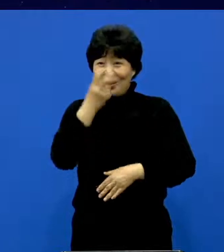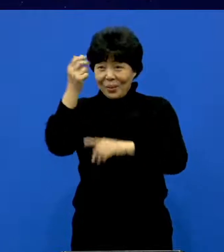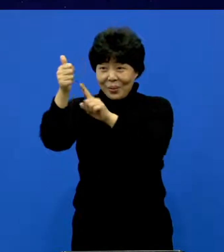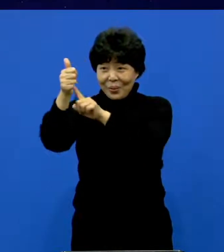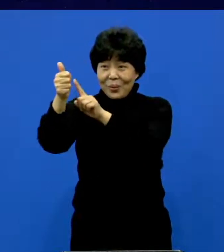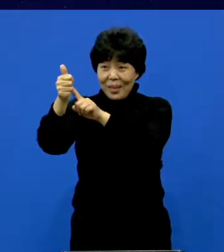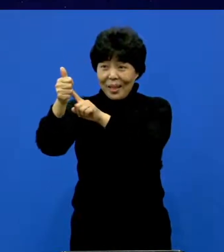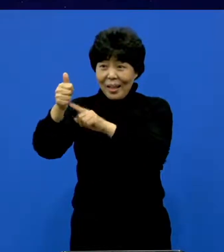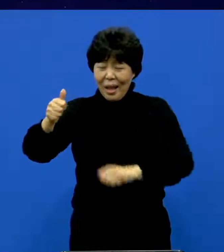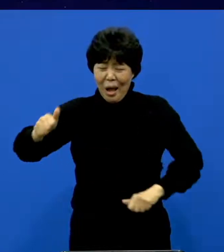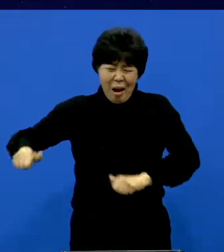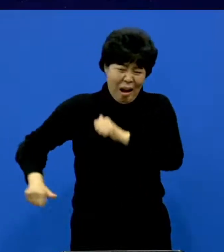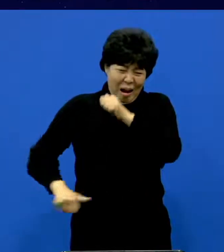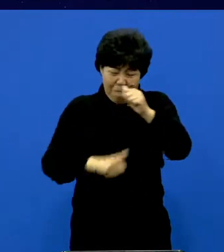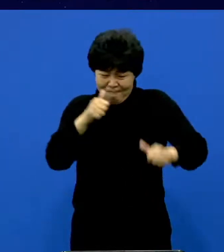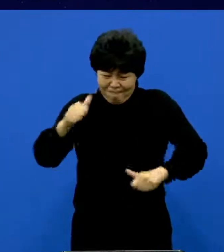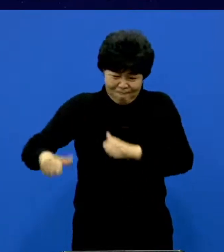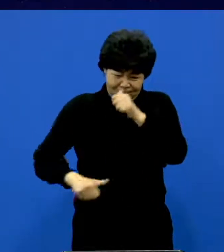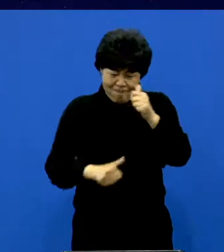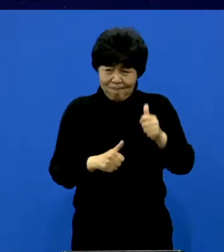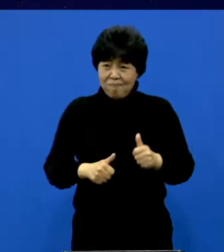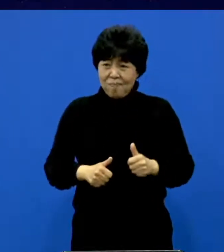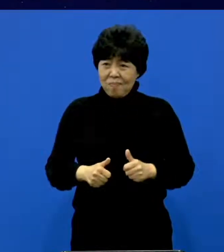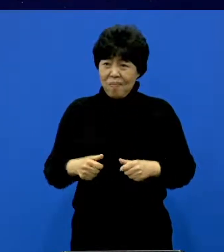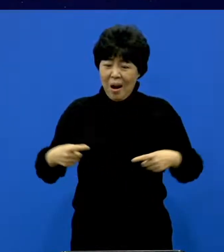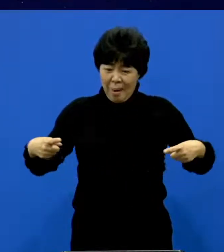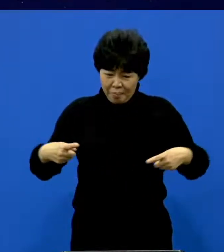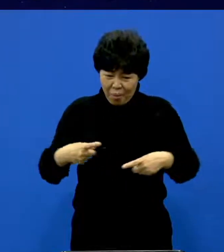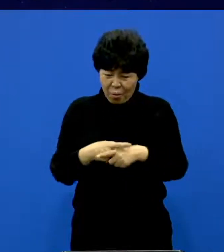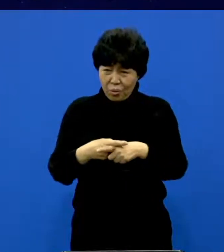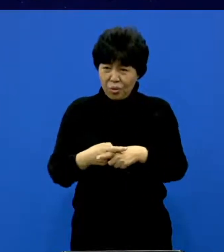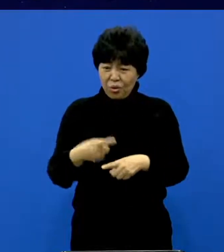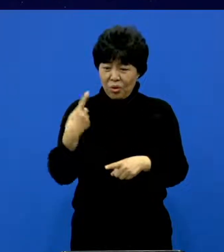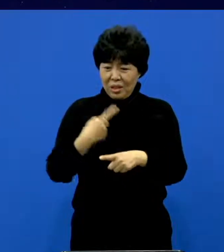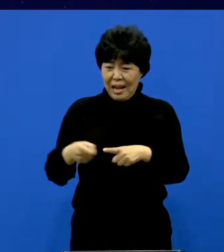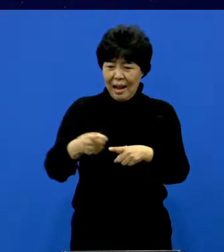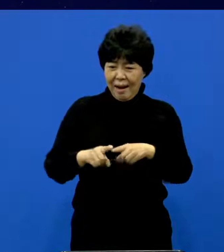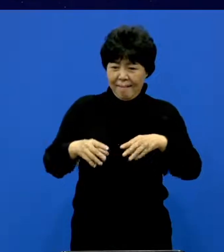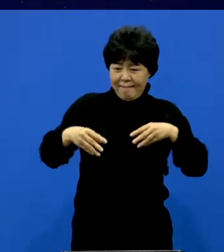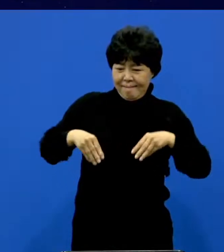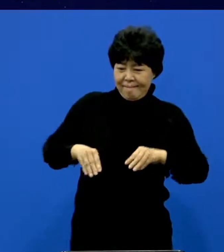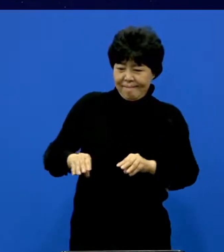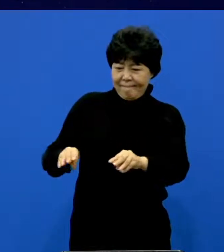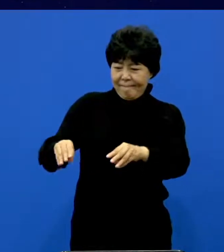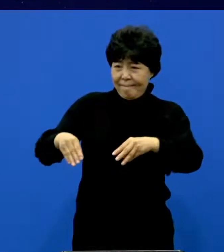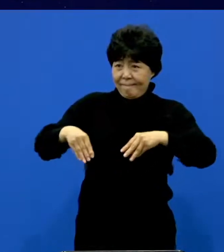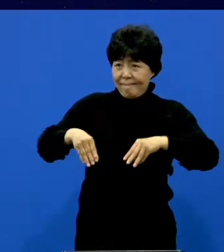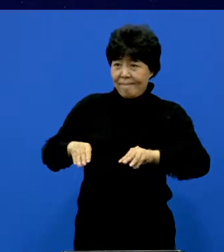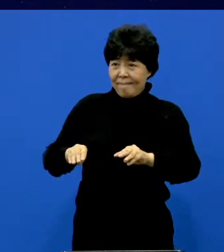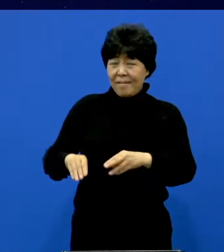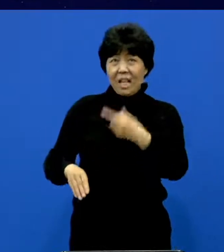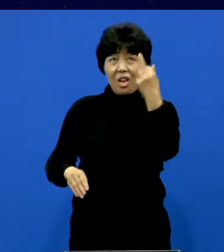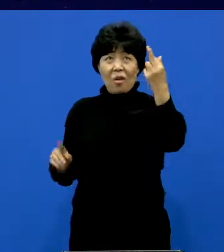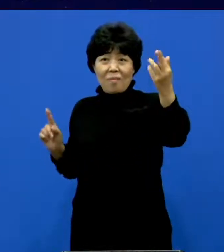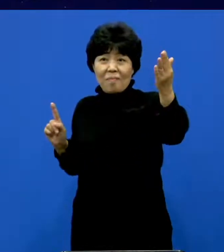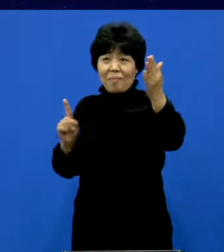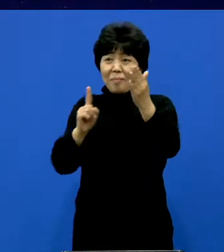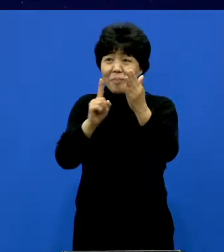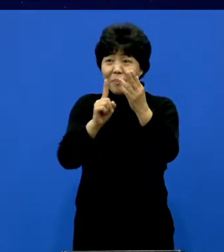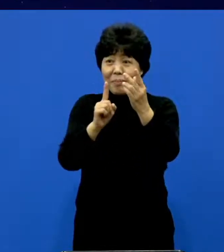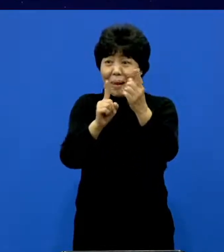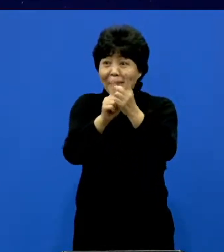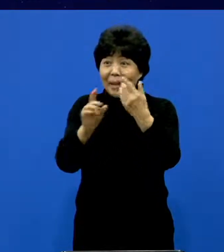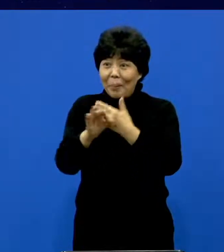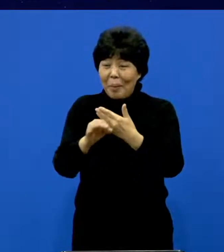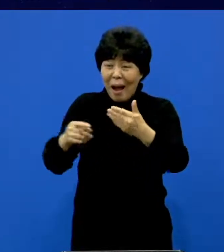요셉이 분노의 세를 보고 복수의 칼을 갈고 있었다면 총리가 된 순간에 형들 만났을 때 다 죽는 거예요. 근데 여러분,